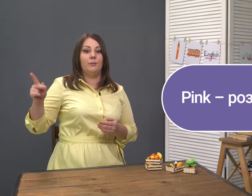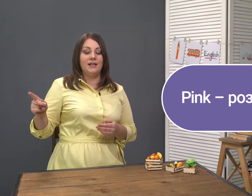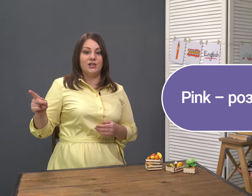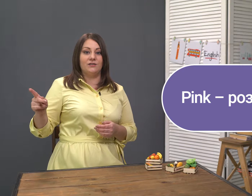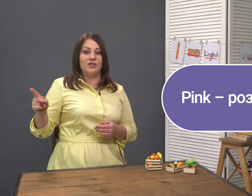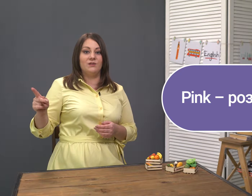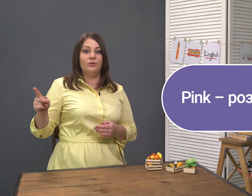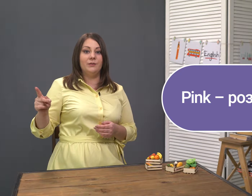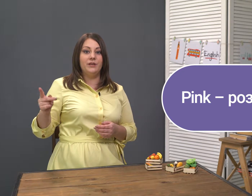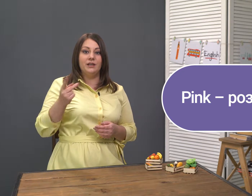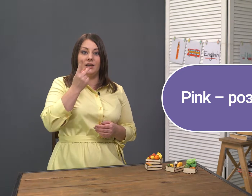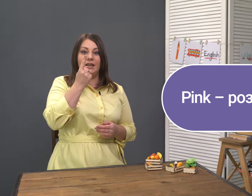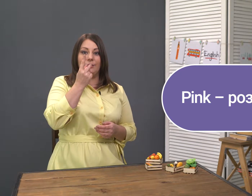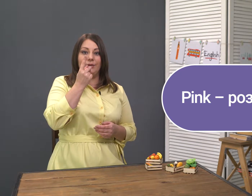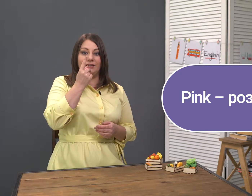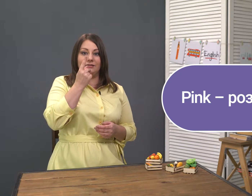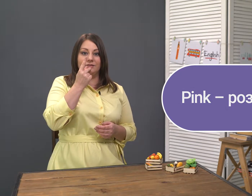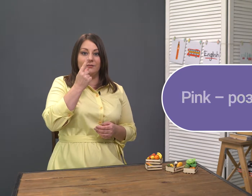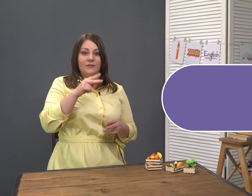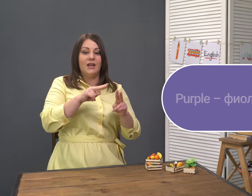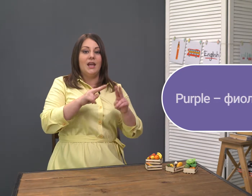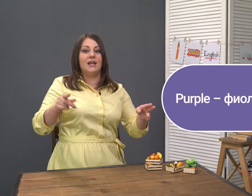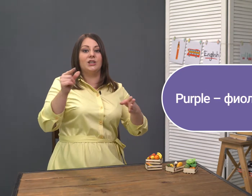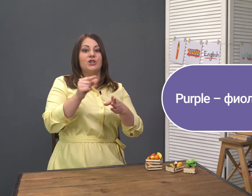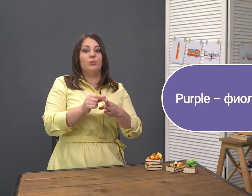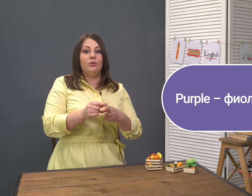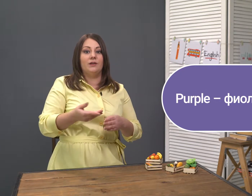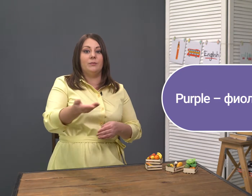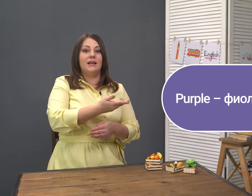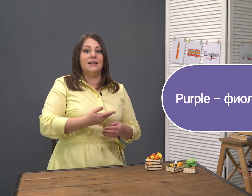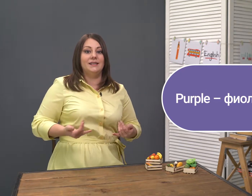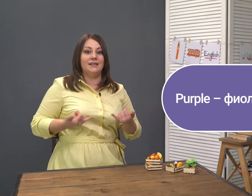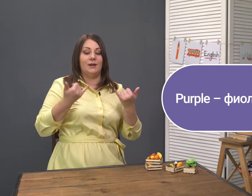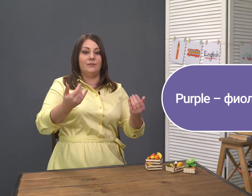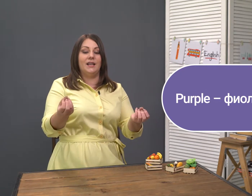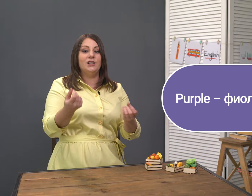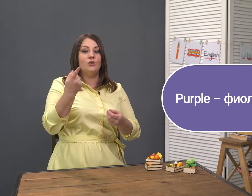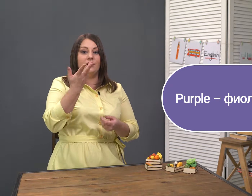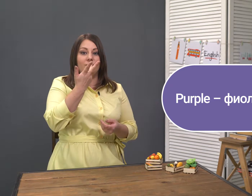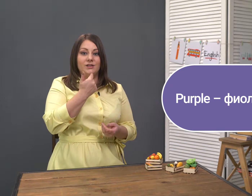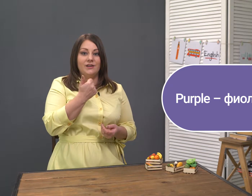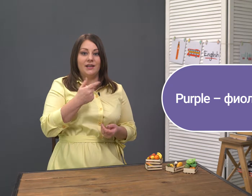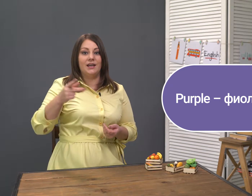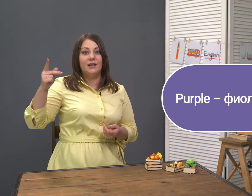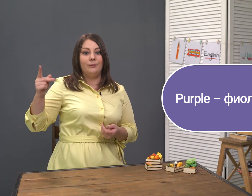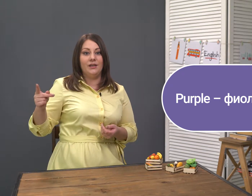пальчики в жест буквы P. Pink. Эта же буква пригодится нам для еще одного цвета. P.